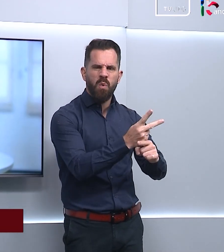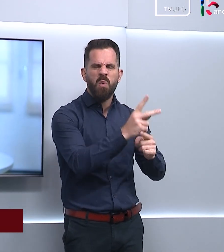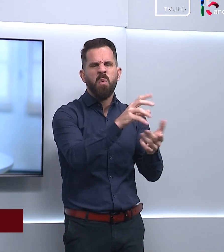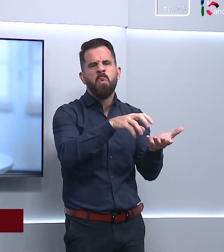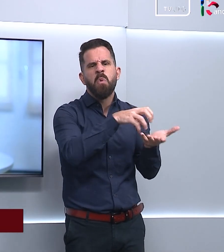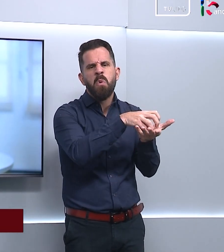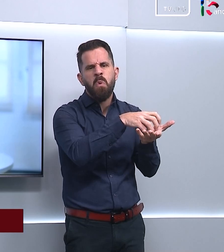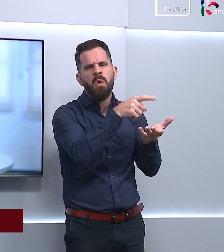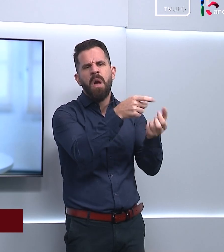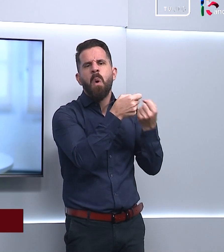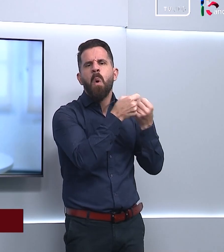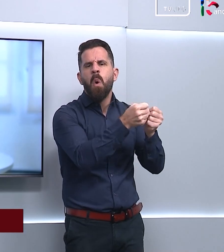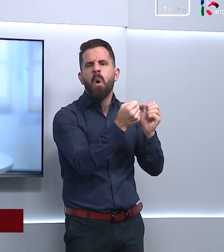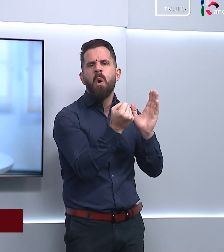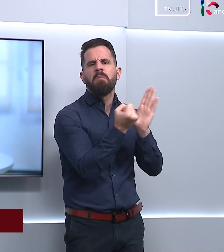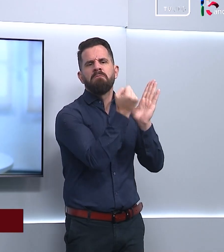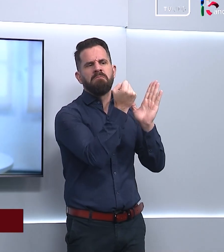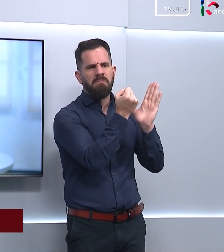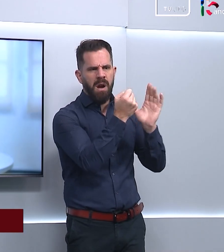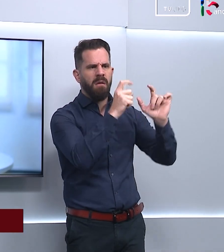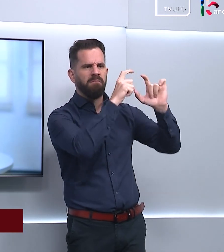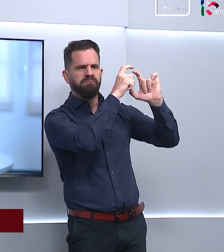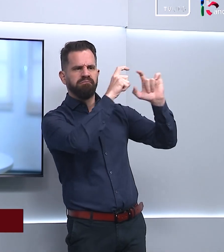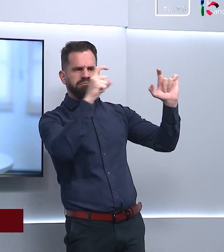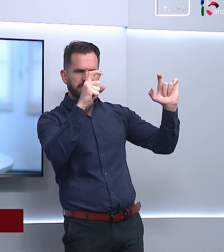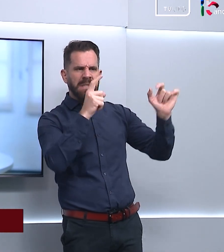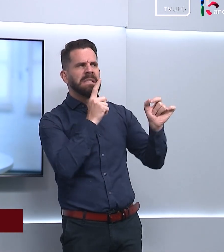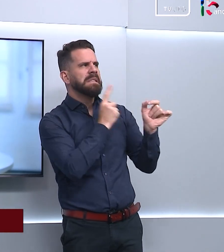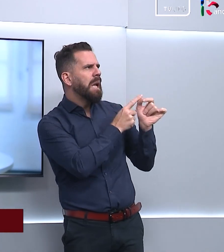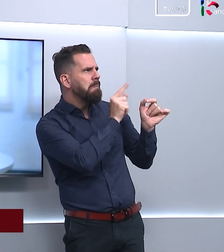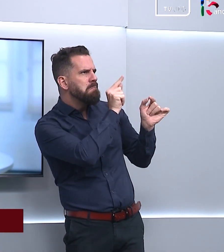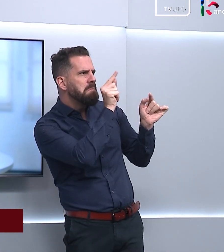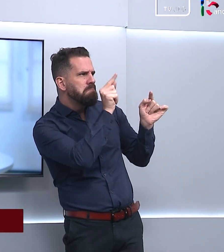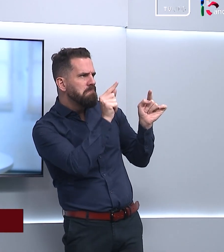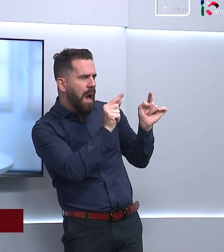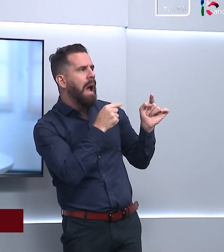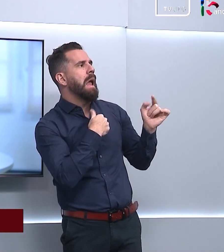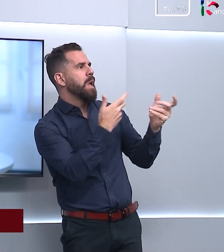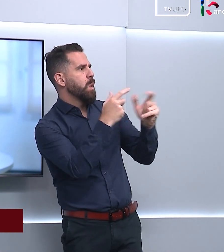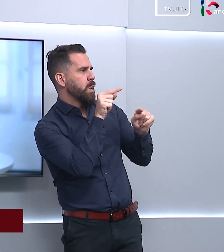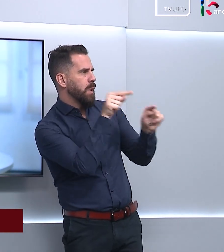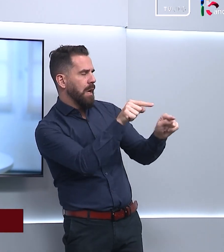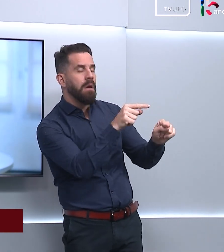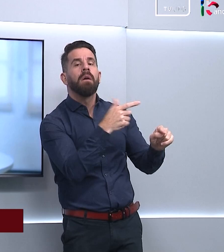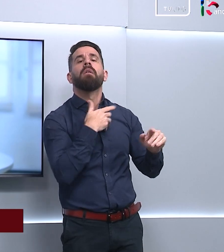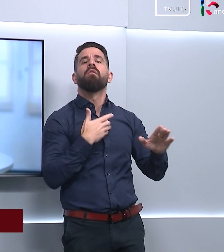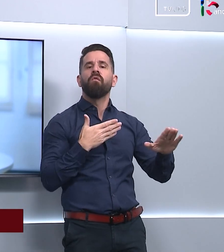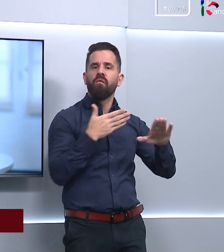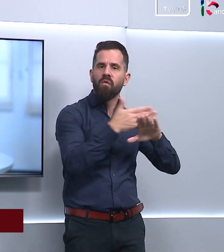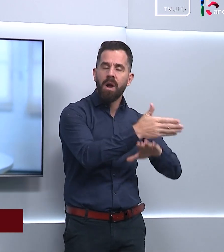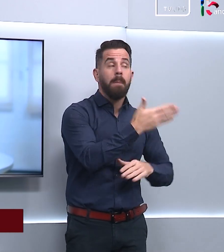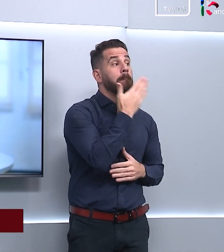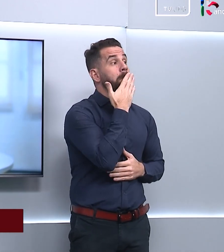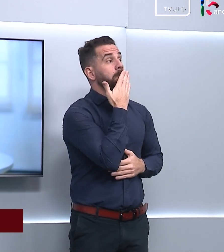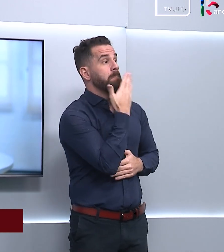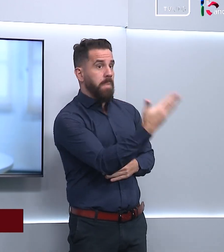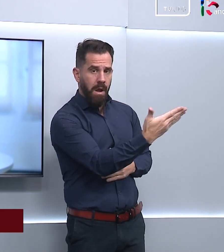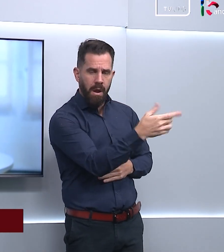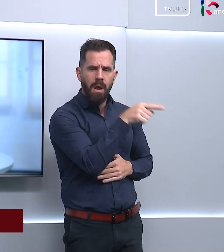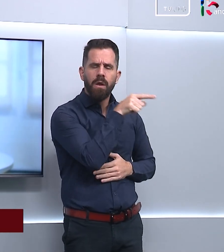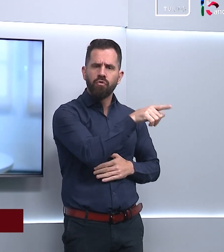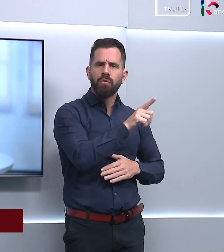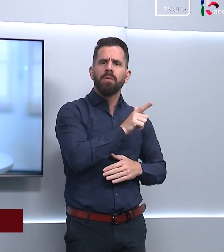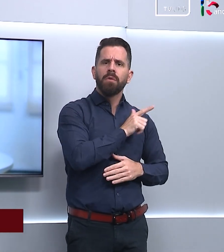ela quer ir, né? A empresa que faz o município que ela quer viajar, e ela vai solicitar, ela já pede o